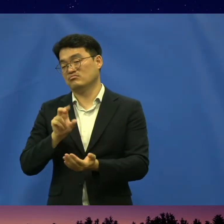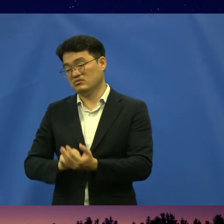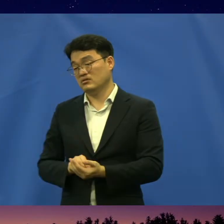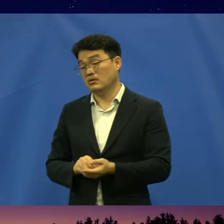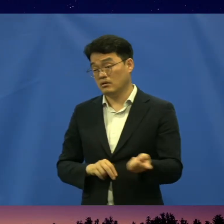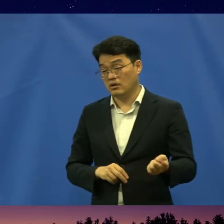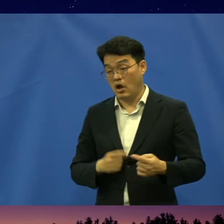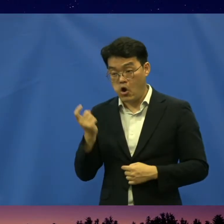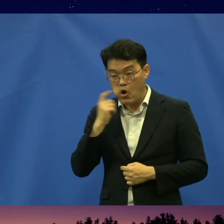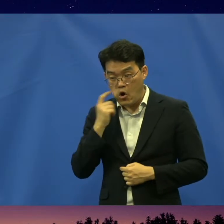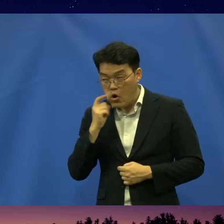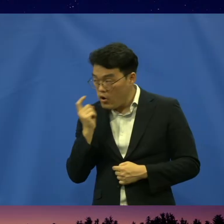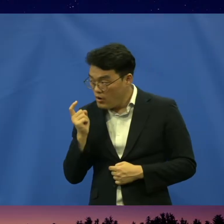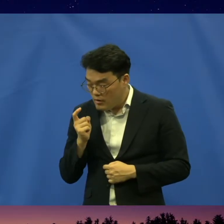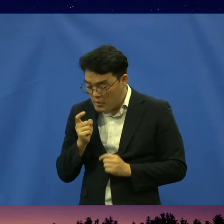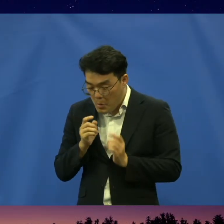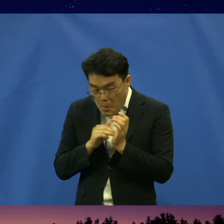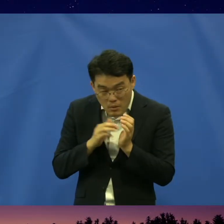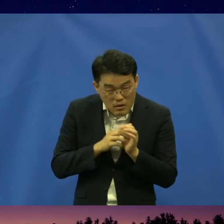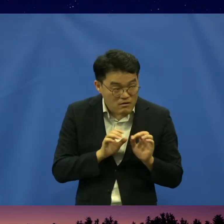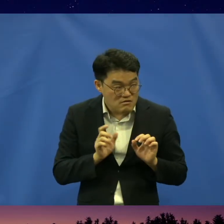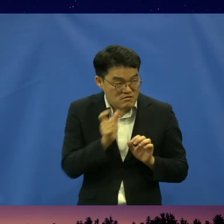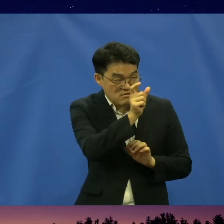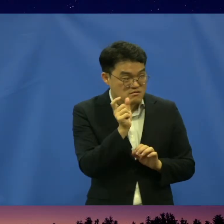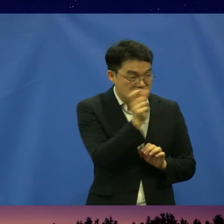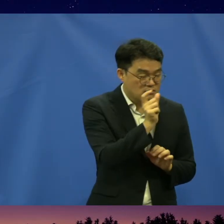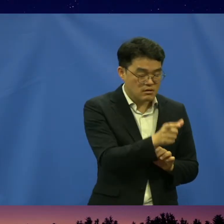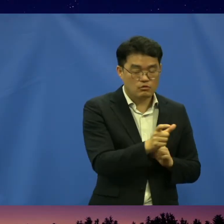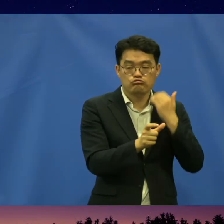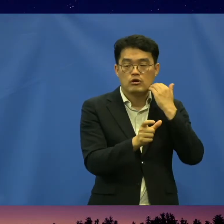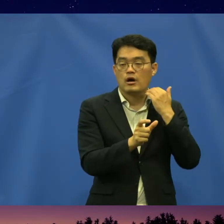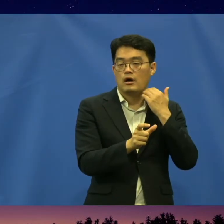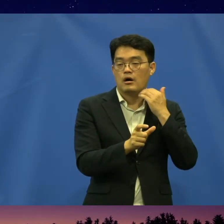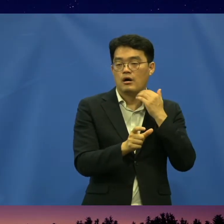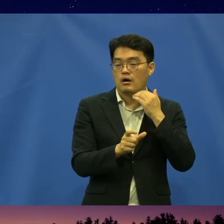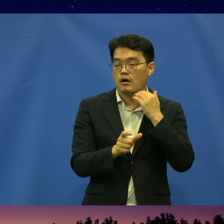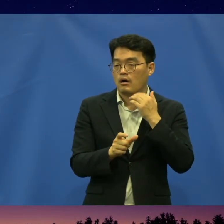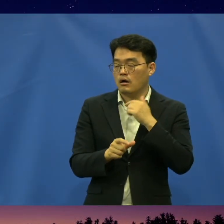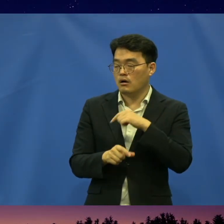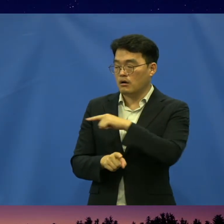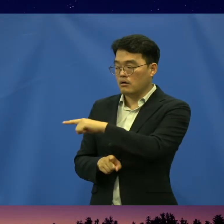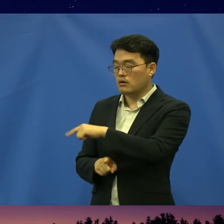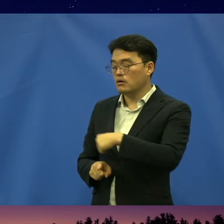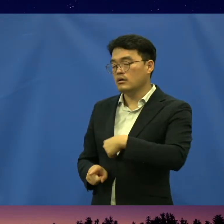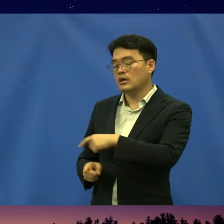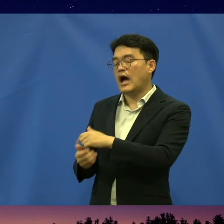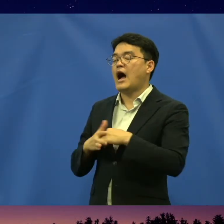자신들만 아는 이야기를 대개는 부풀려서 말을 해요. 모르는 사람이 없다고 하는데 사실 아는 사람은 자기밖에 없는데.